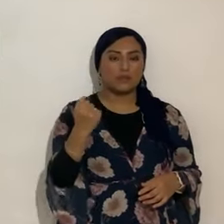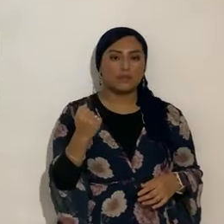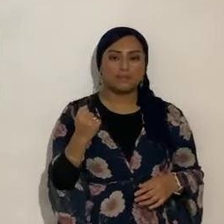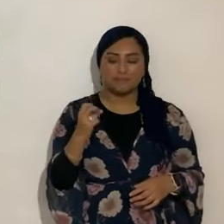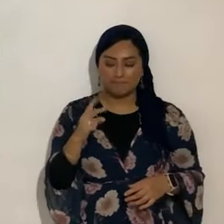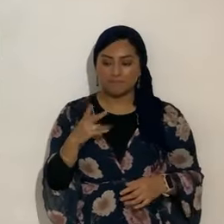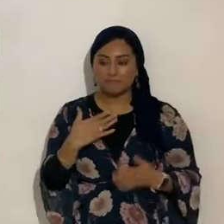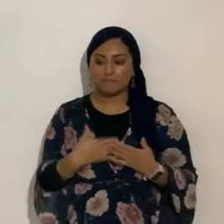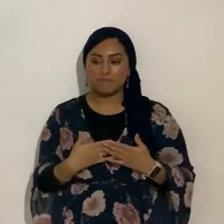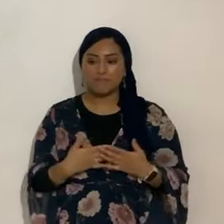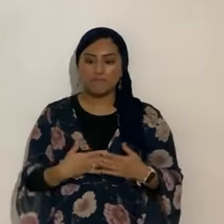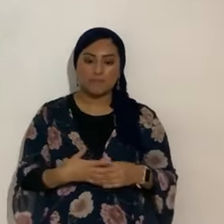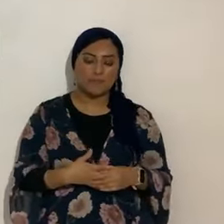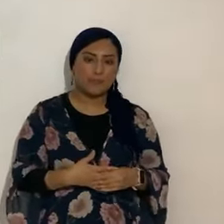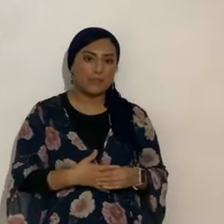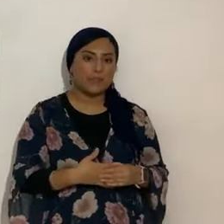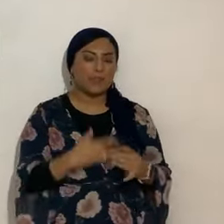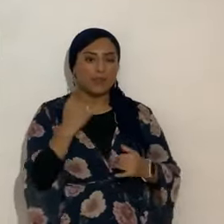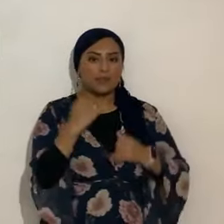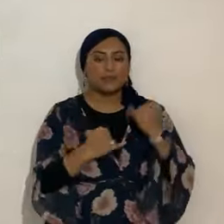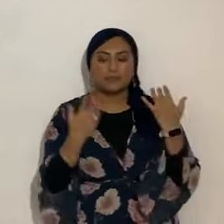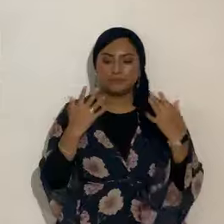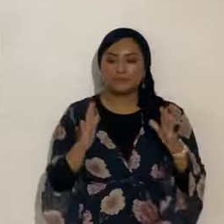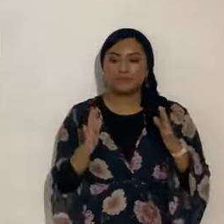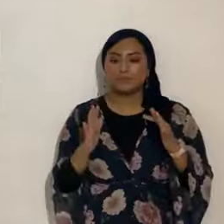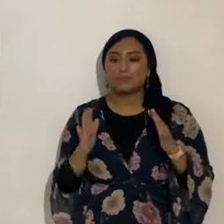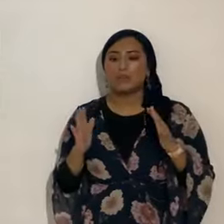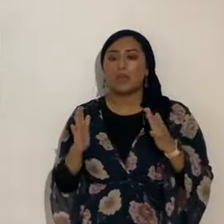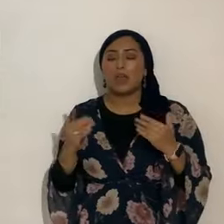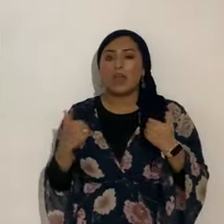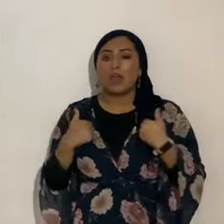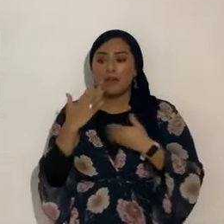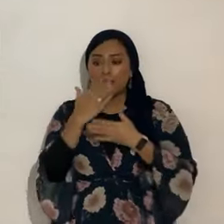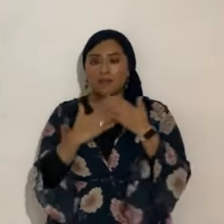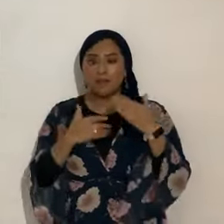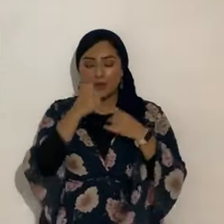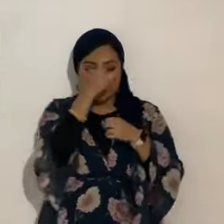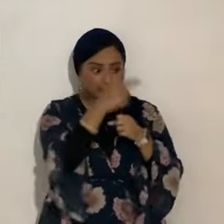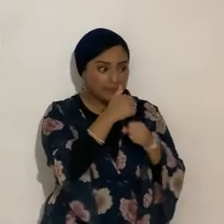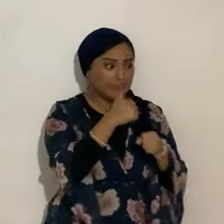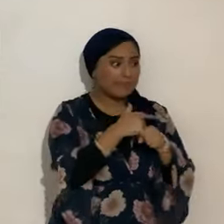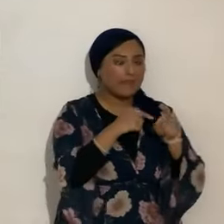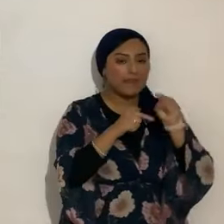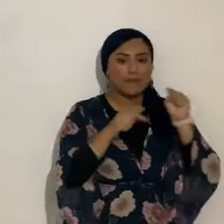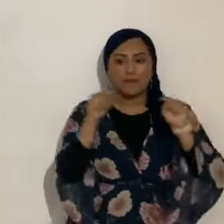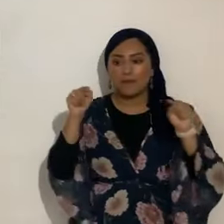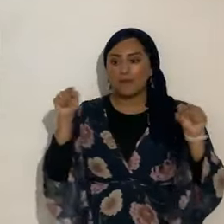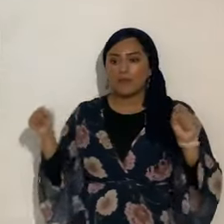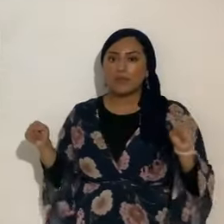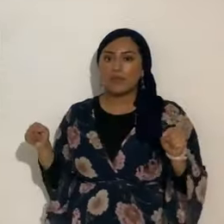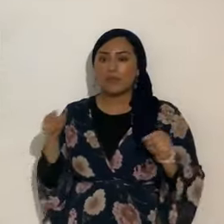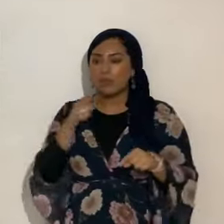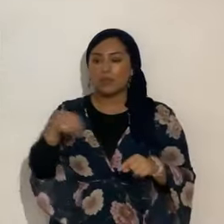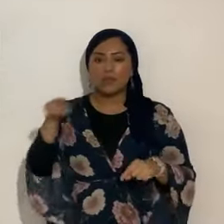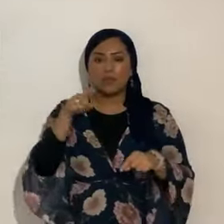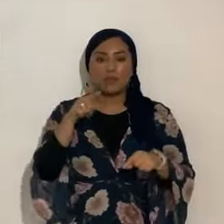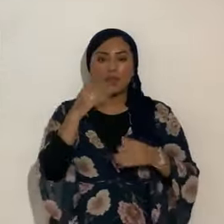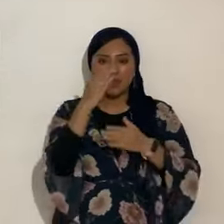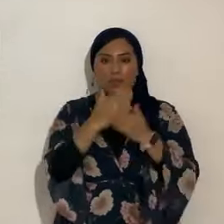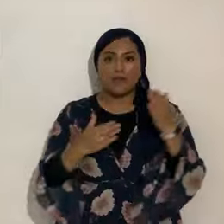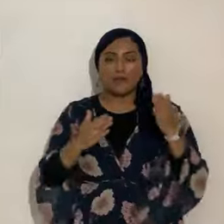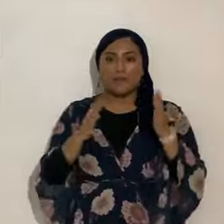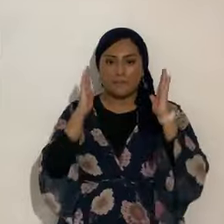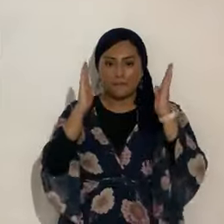Bueno, ahora, con esto termino. Tenemos hermanos y hermanas que no oyen, pónganme